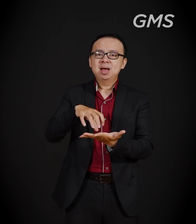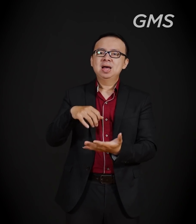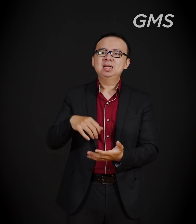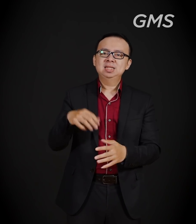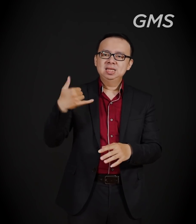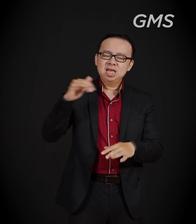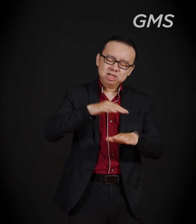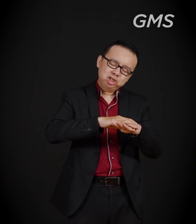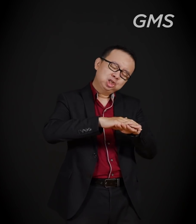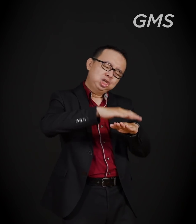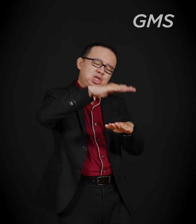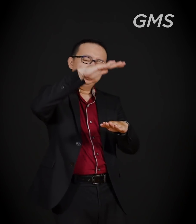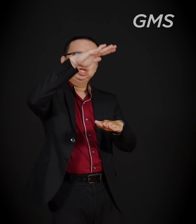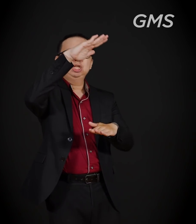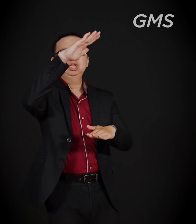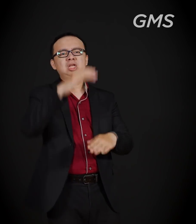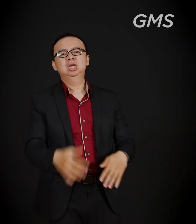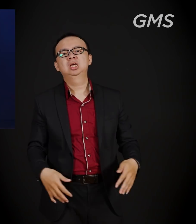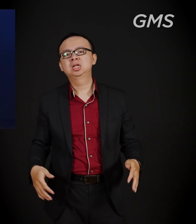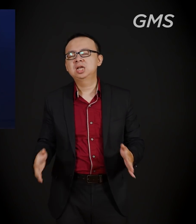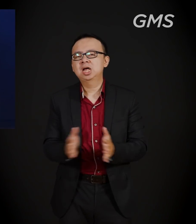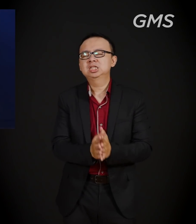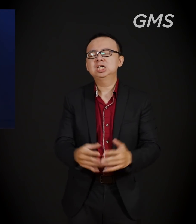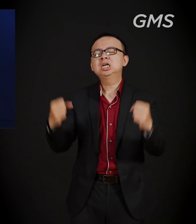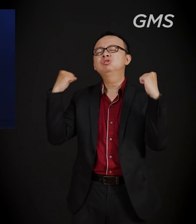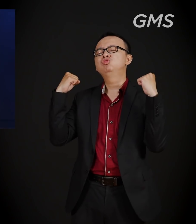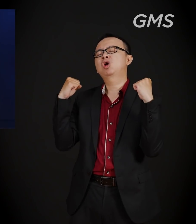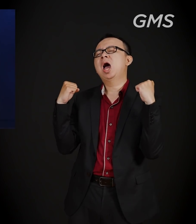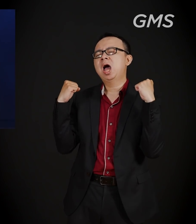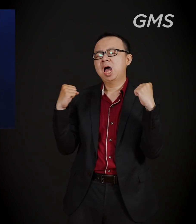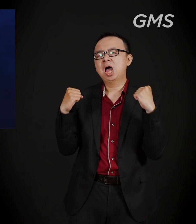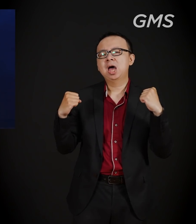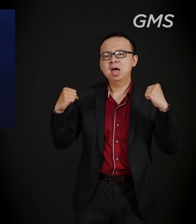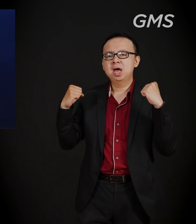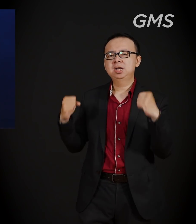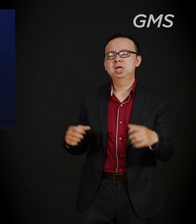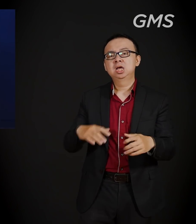tempat yang tertinggi dan teguh.